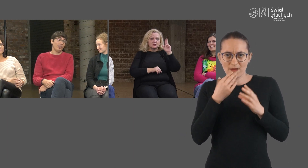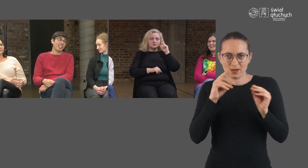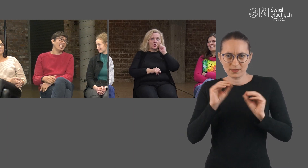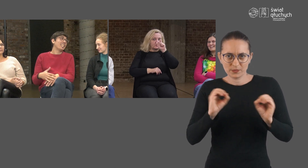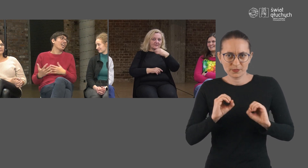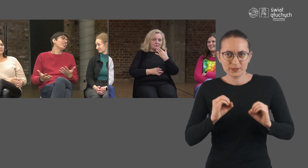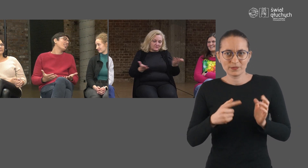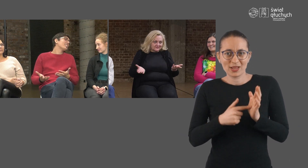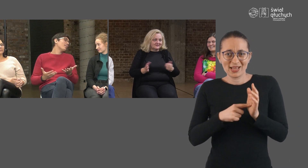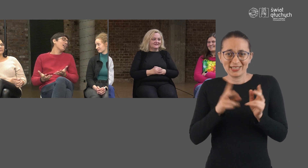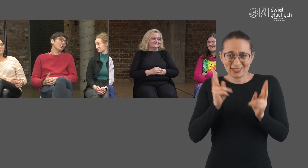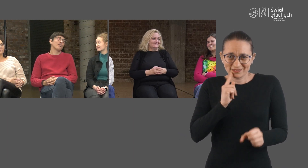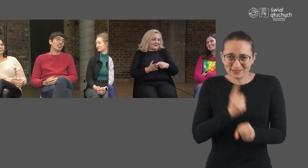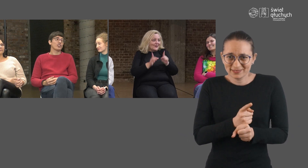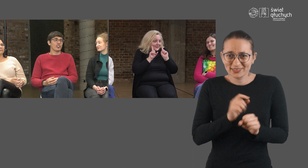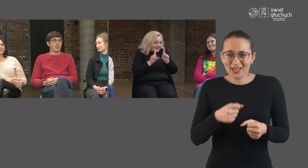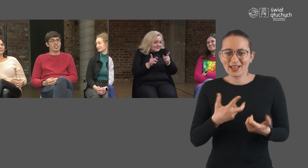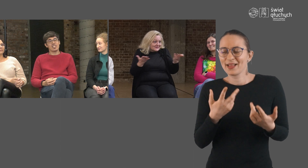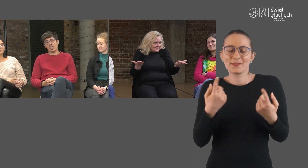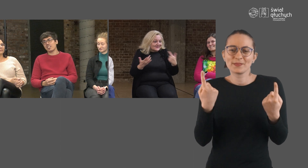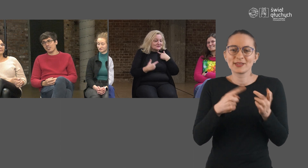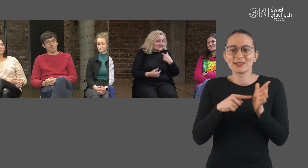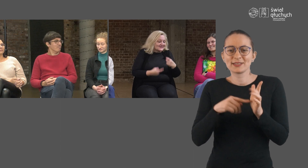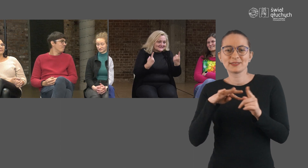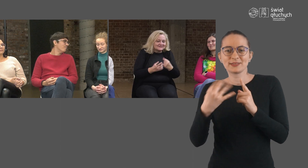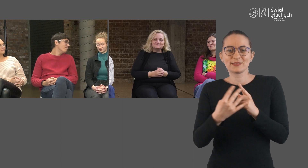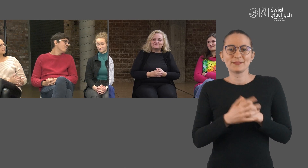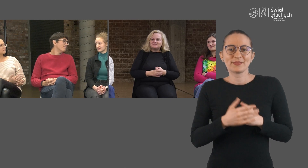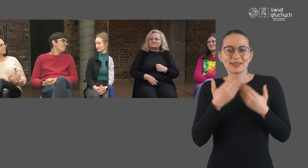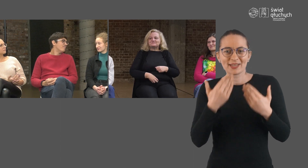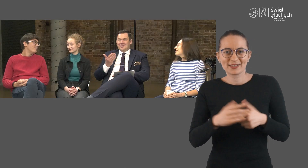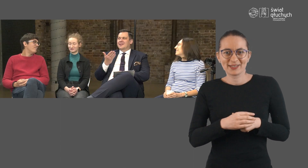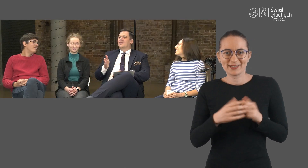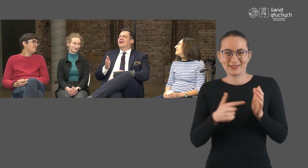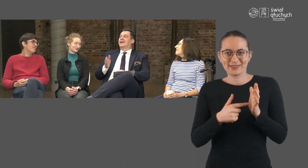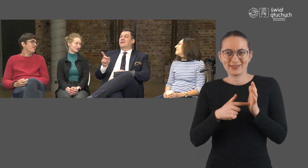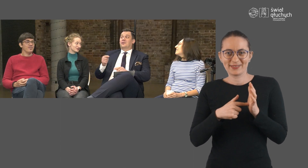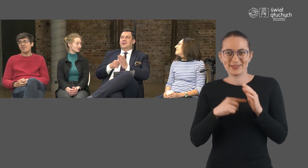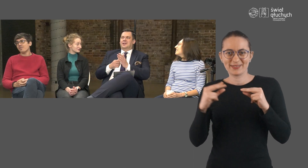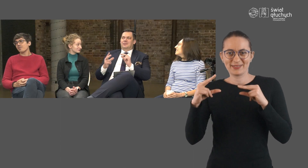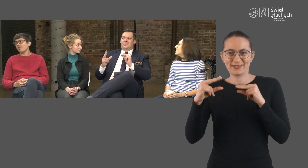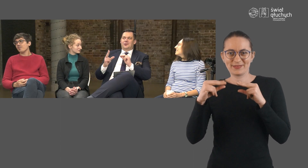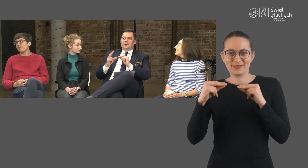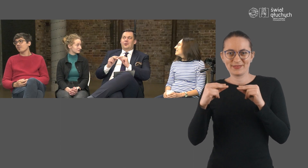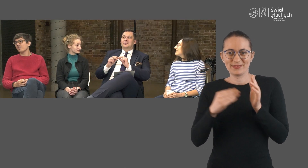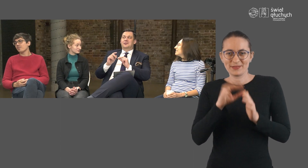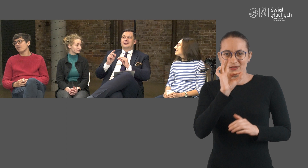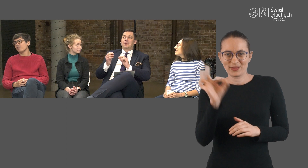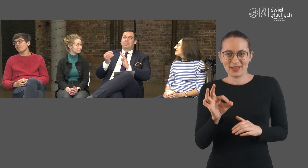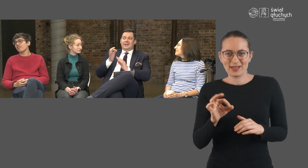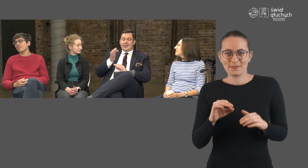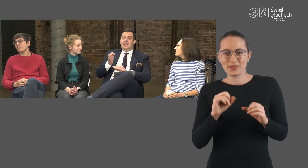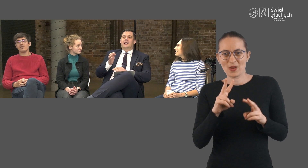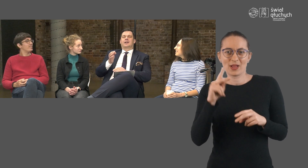pani mówi. Także to jest naprawdę przeróżnie śmieszne sytuacje. Dobra, dziękuję bardzo. Właśnie chciałem